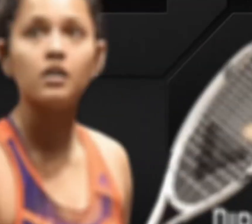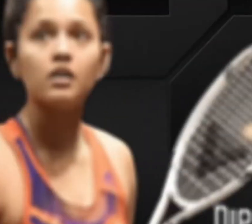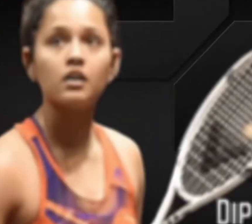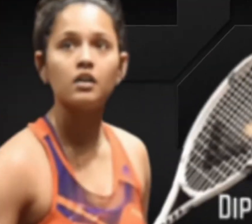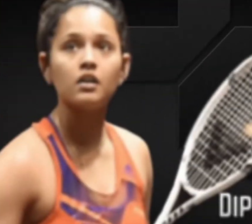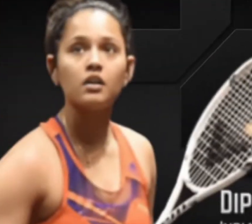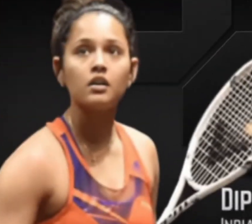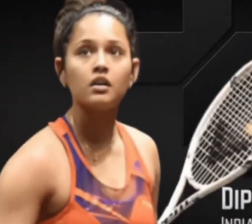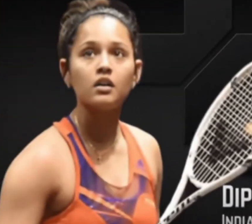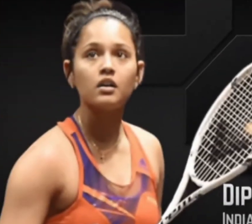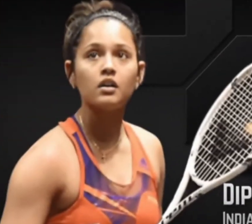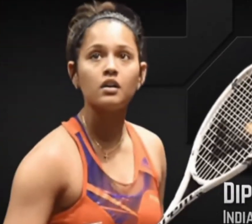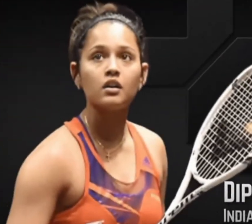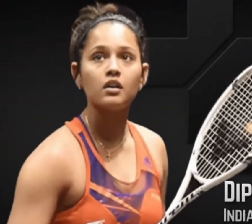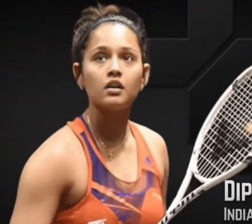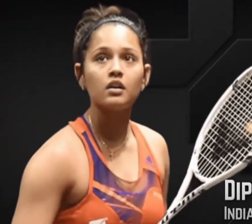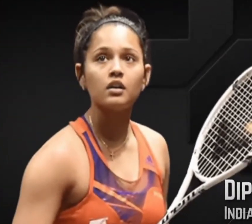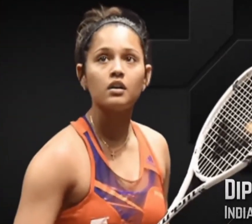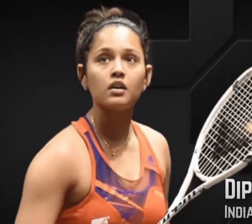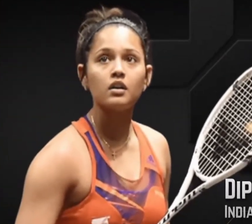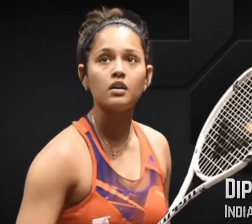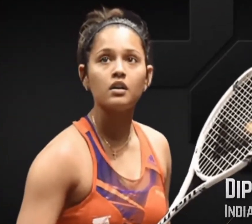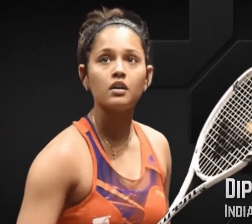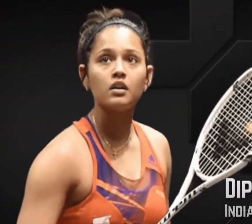मन चाहा केंद्र चुने,